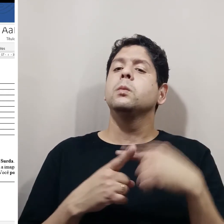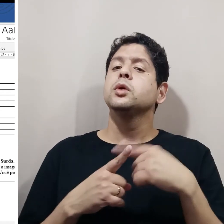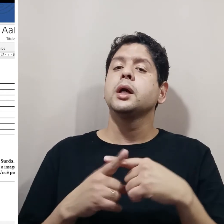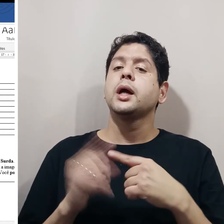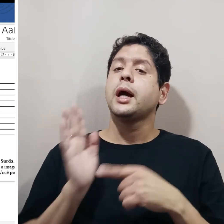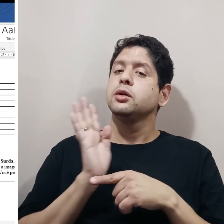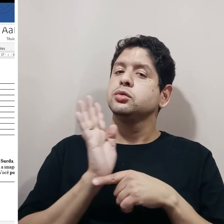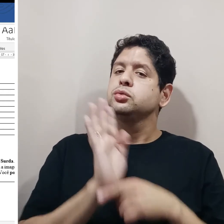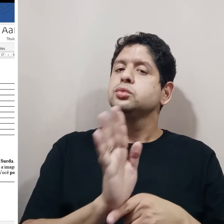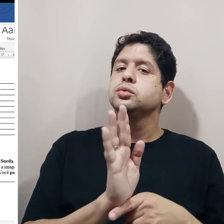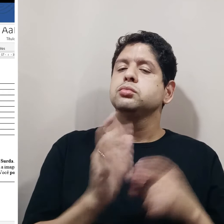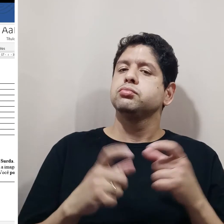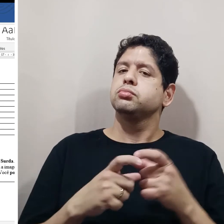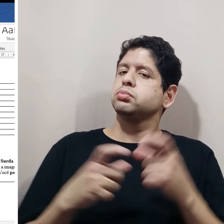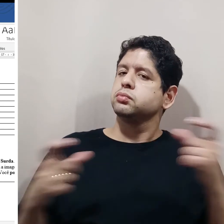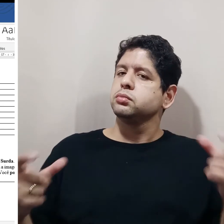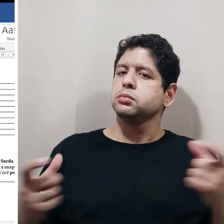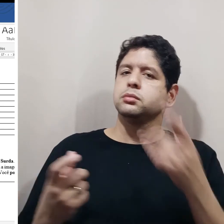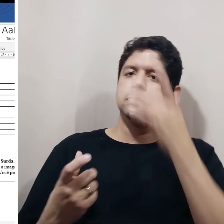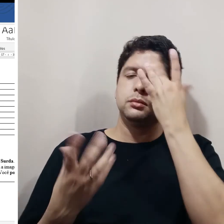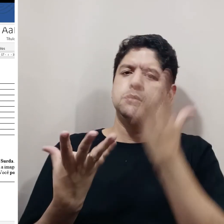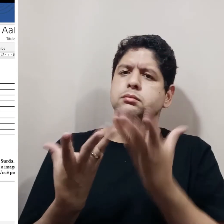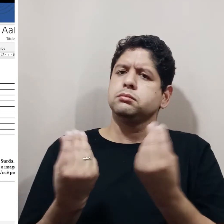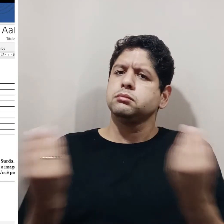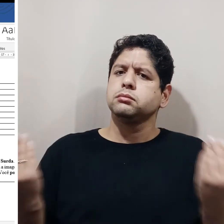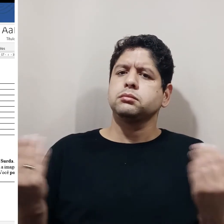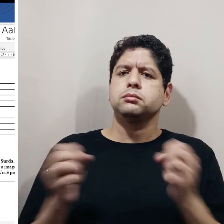uma das grandes contribuições, né,